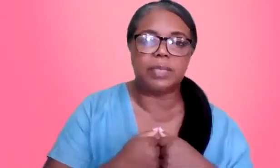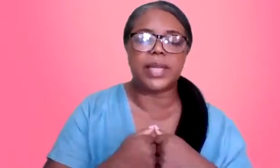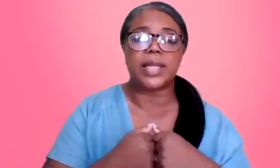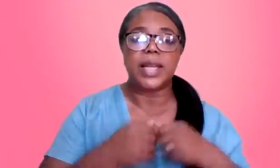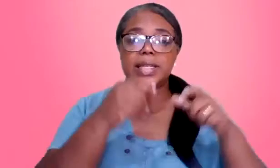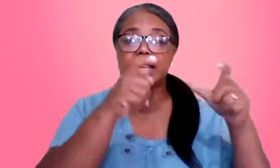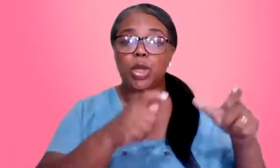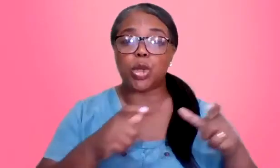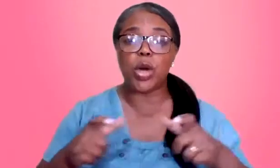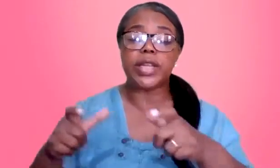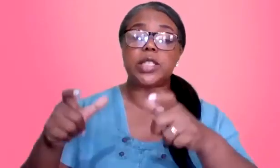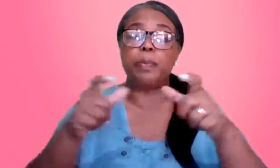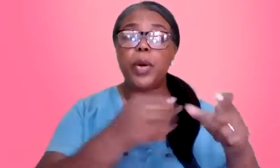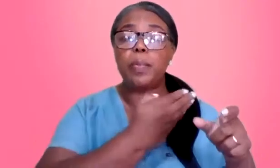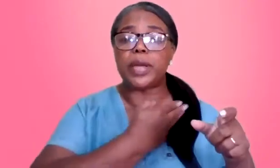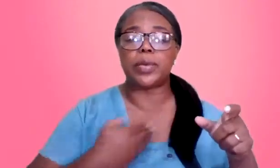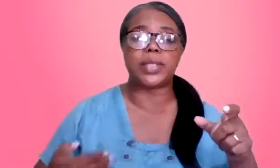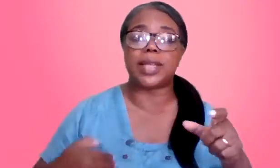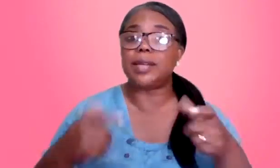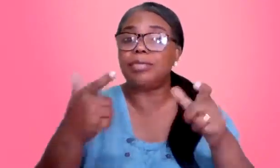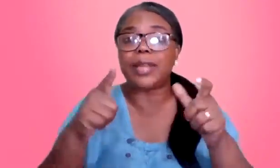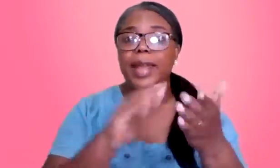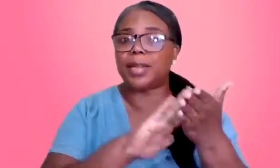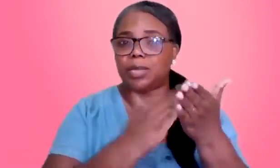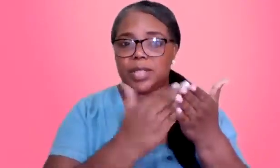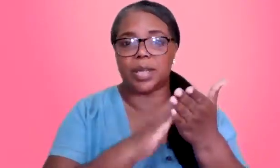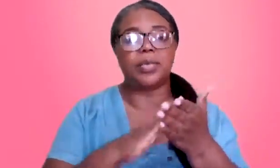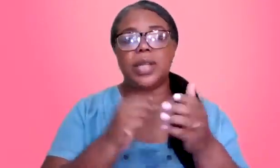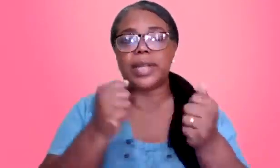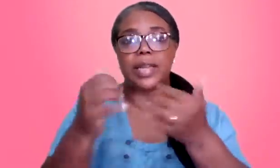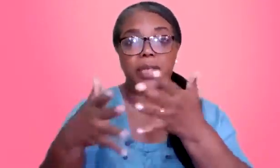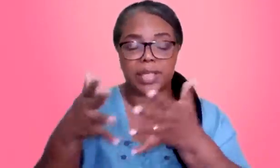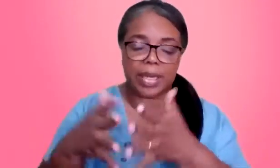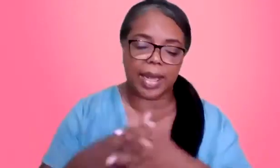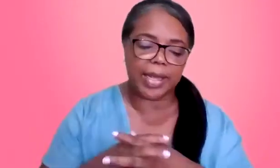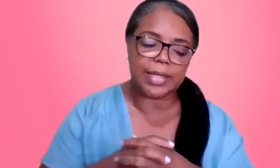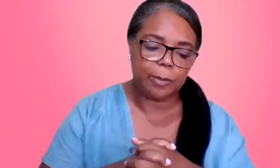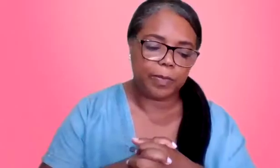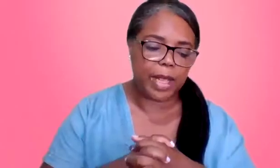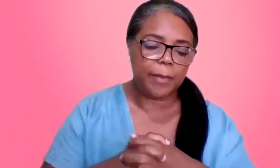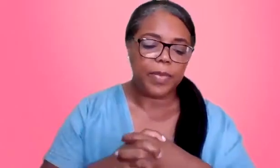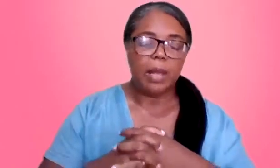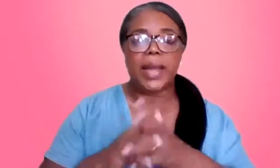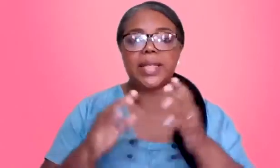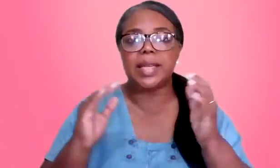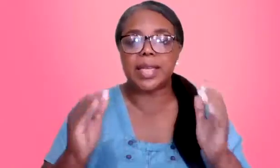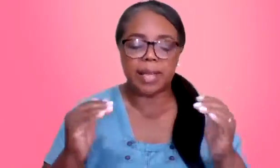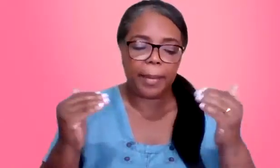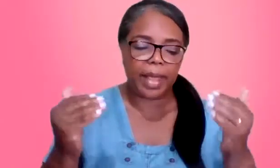Libras, setores públicos que não têm tradução na língua de sinais, né? Mas aí também veio